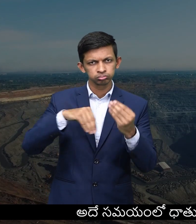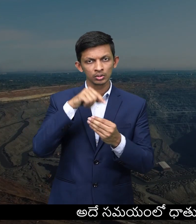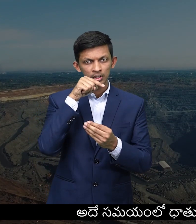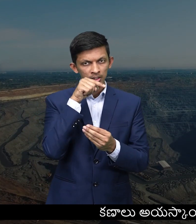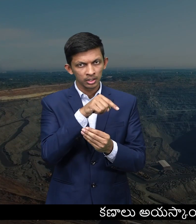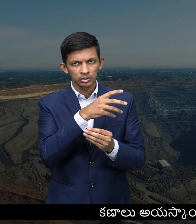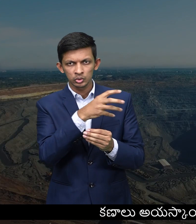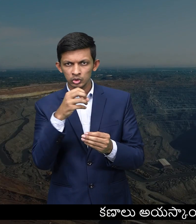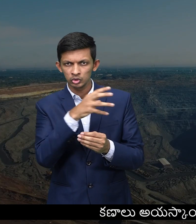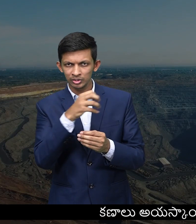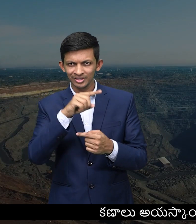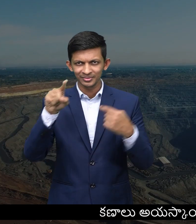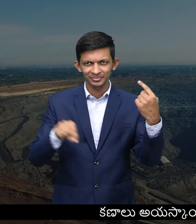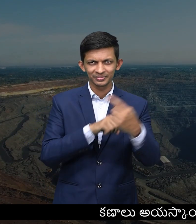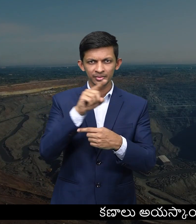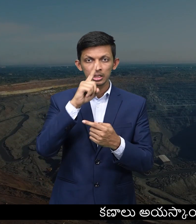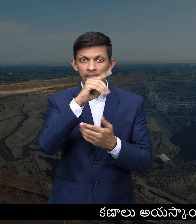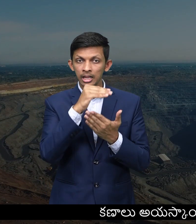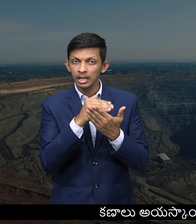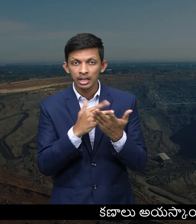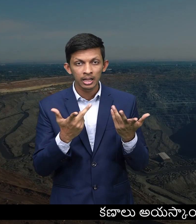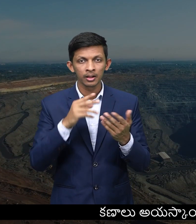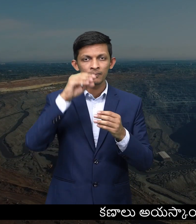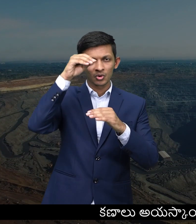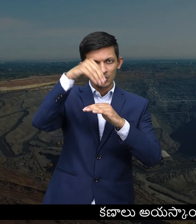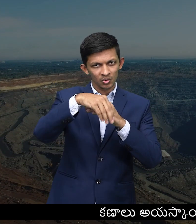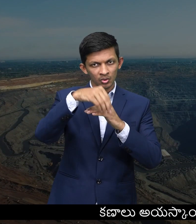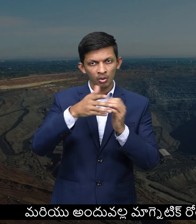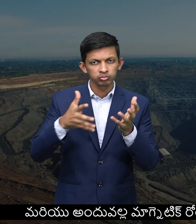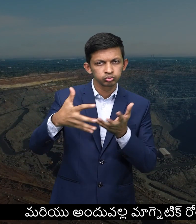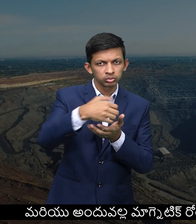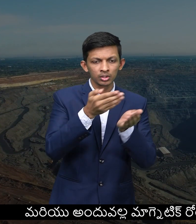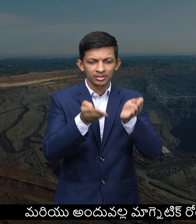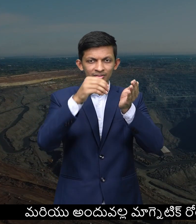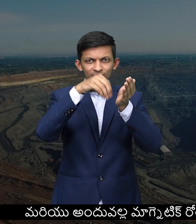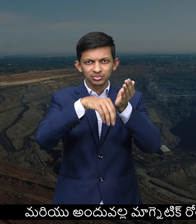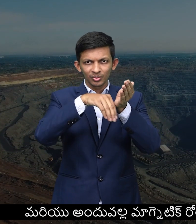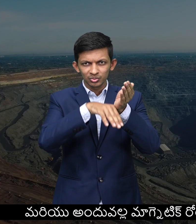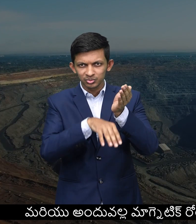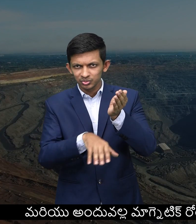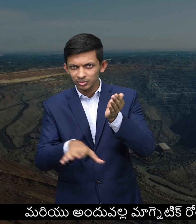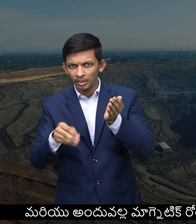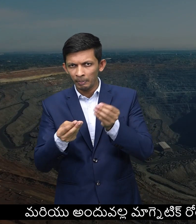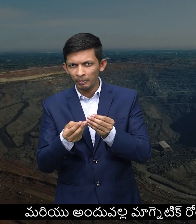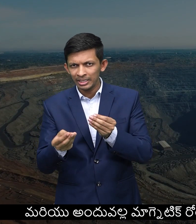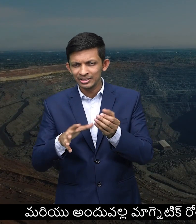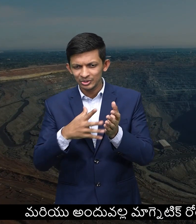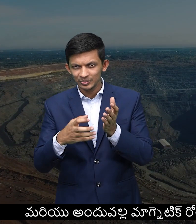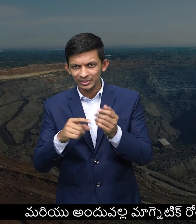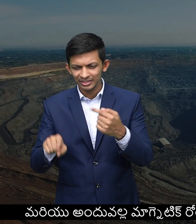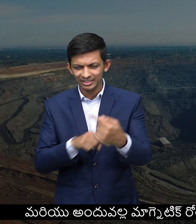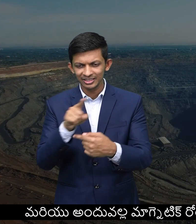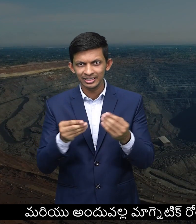పదార్థాల కణాలు అయస్కాంత రోలర్కు అంటుకుంటాయి మరియు అందువల్ల మ్యాగ్నెటిక్